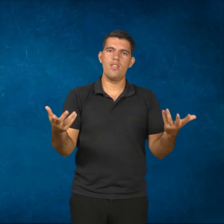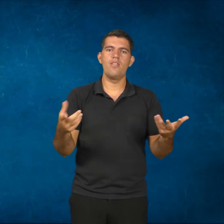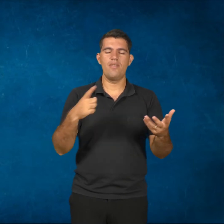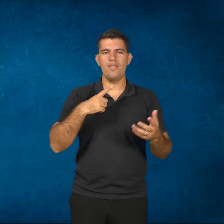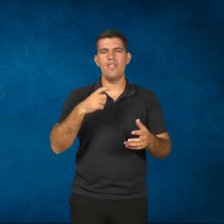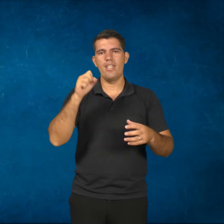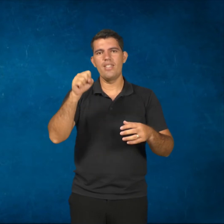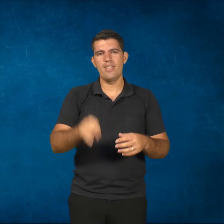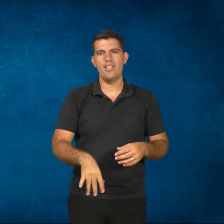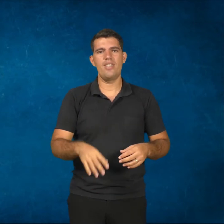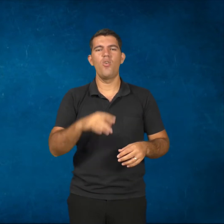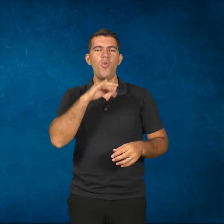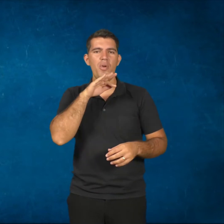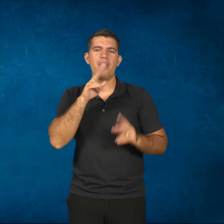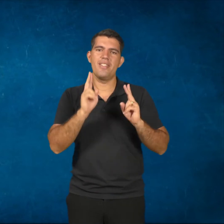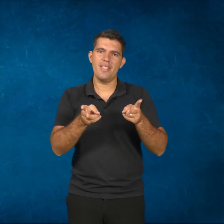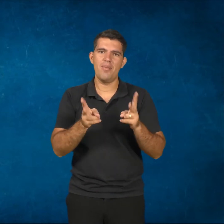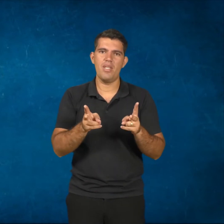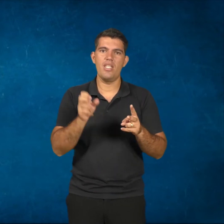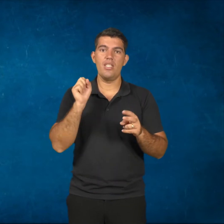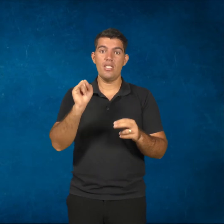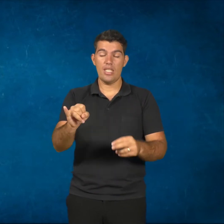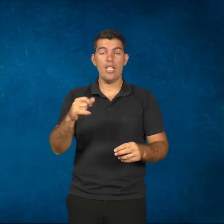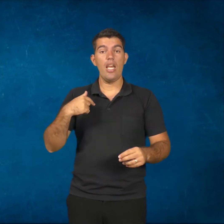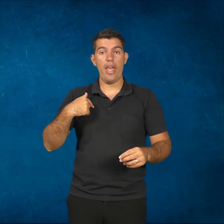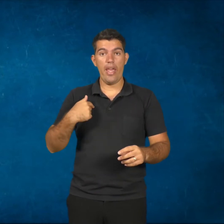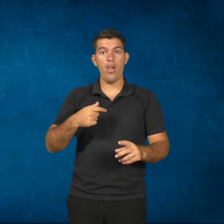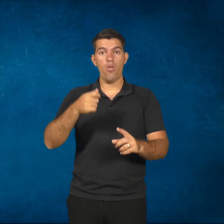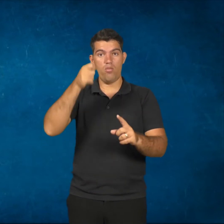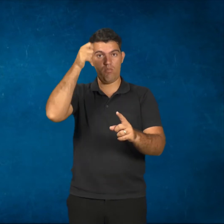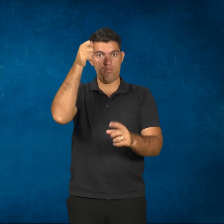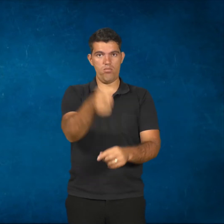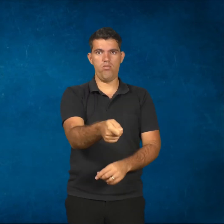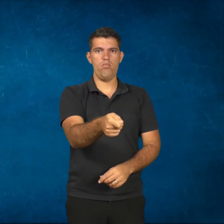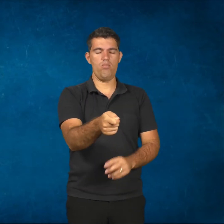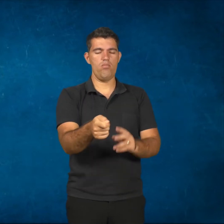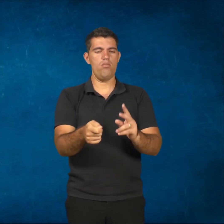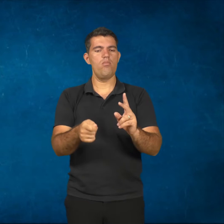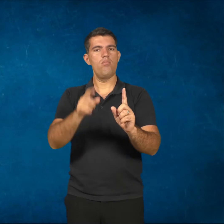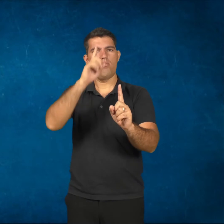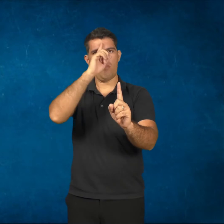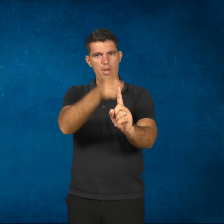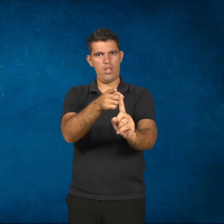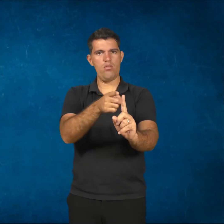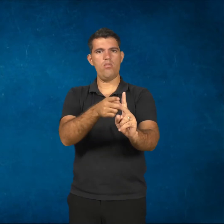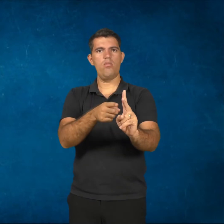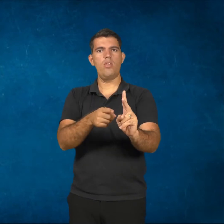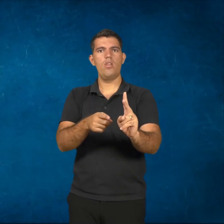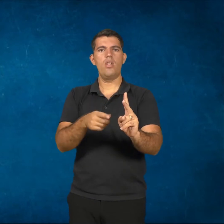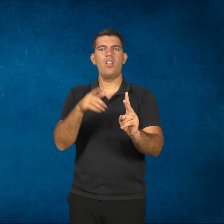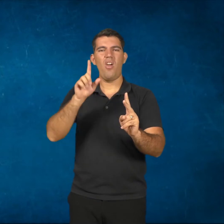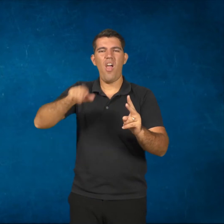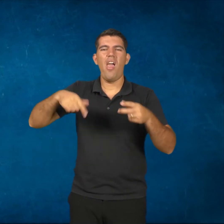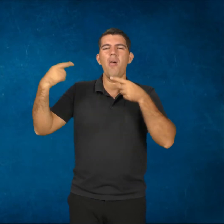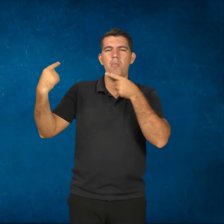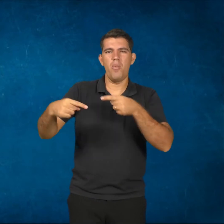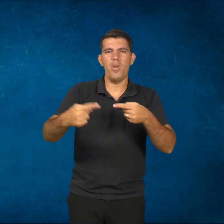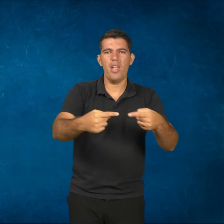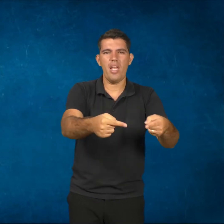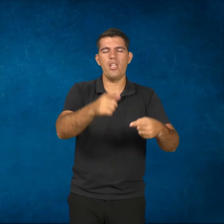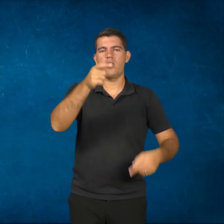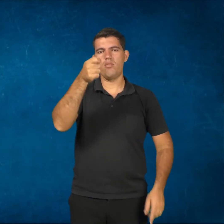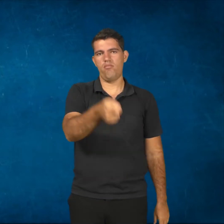perniciosa. Ela é sempre condenável. Quando você domina verticalmente. Essa é a maneira de fazer